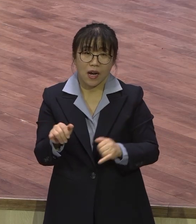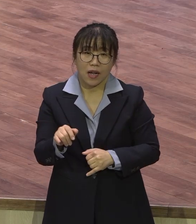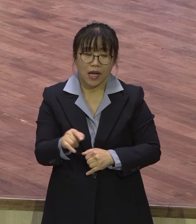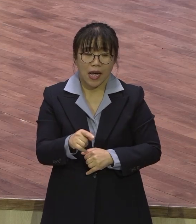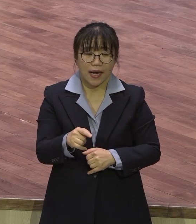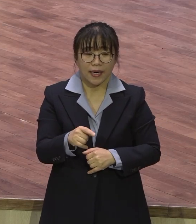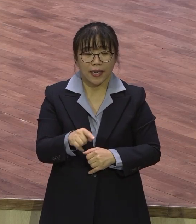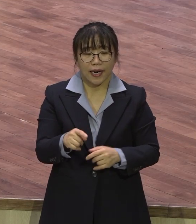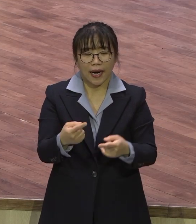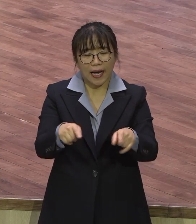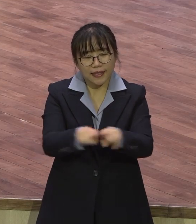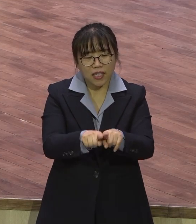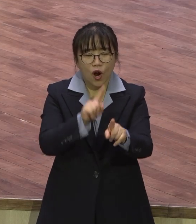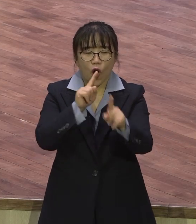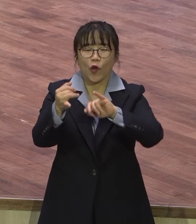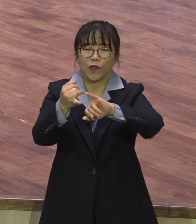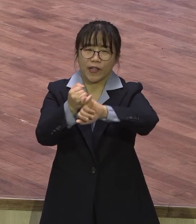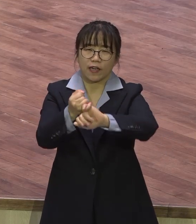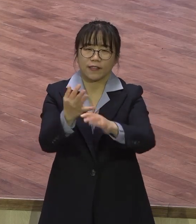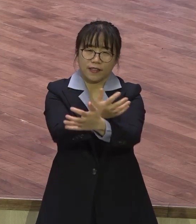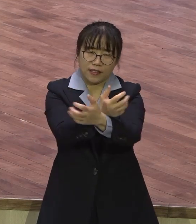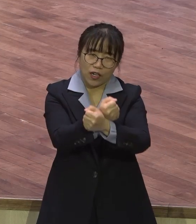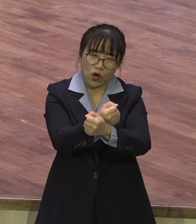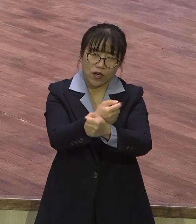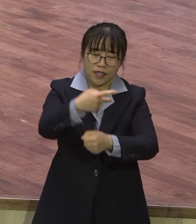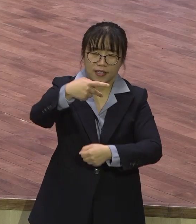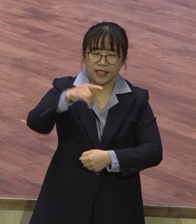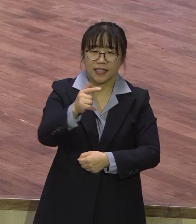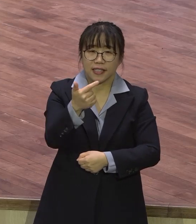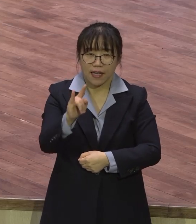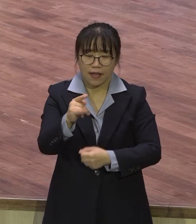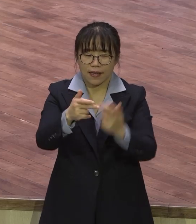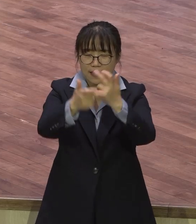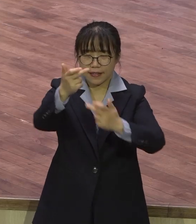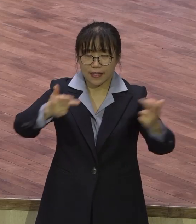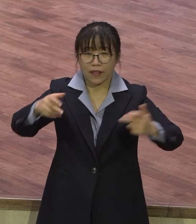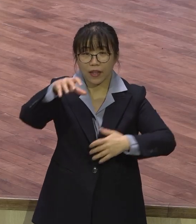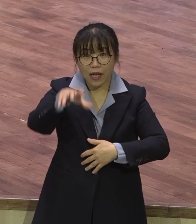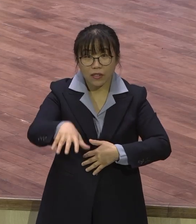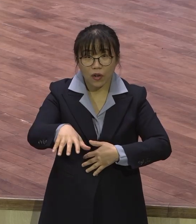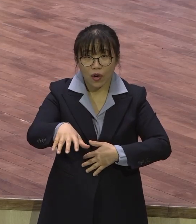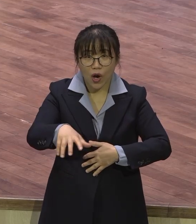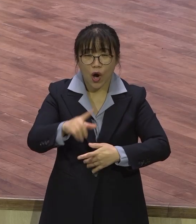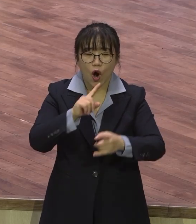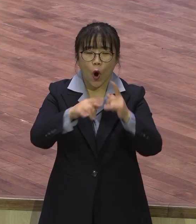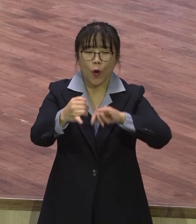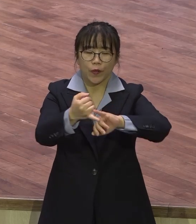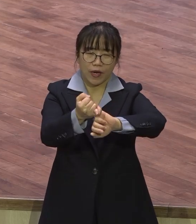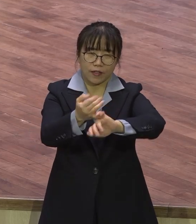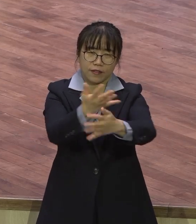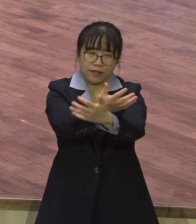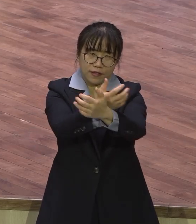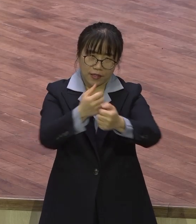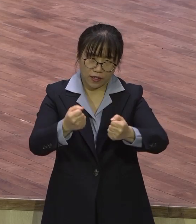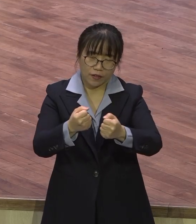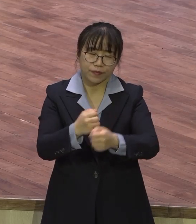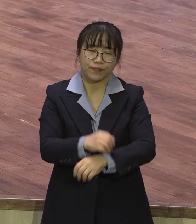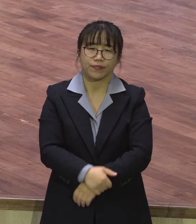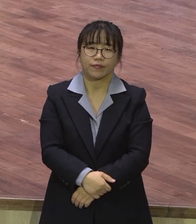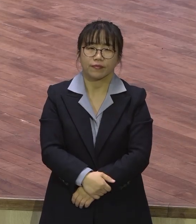이 신의 산 은약을 통해서 하나님께서는 이스라엘 백성들을 제사장 나라로 세계의 인류 살릴